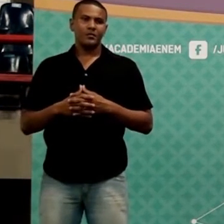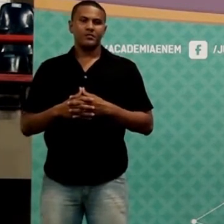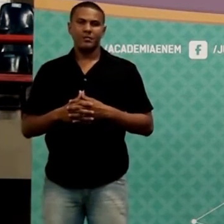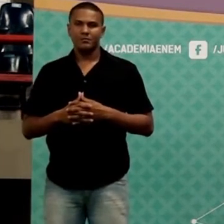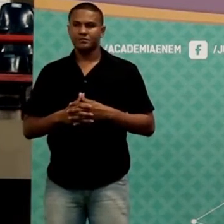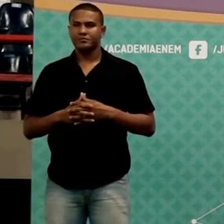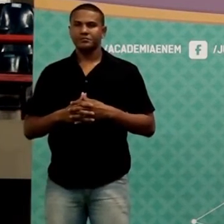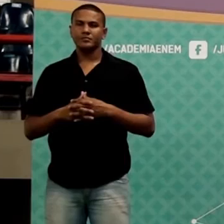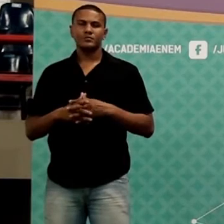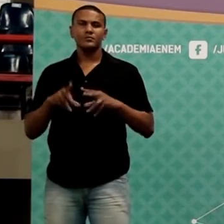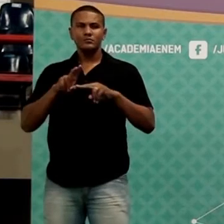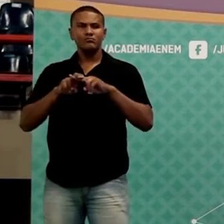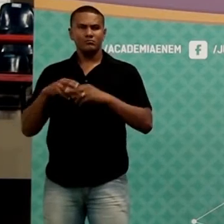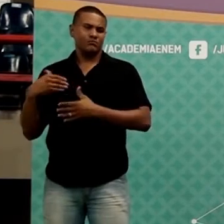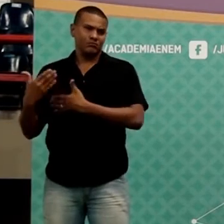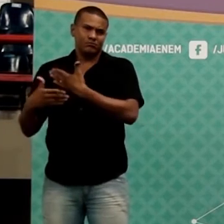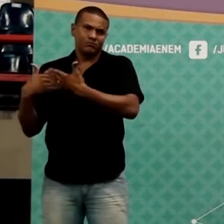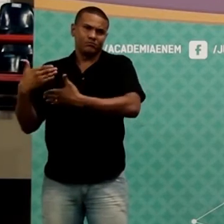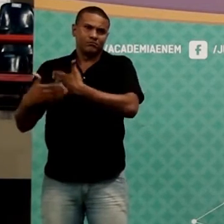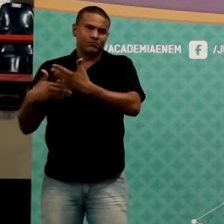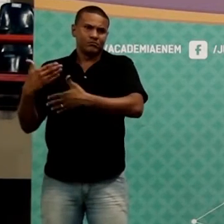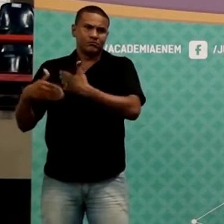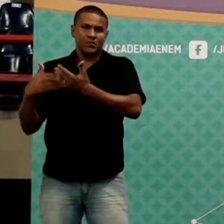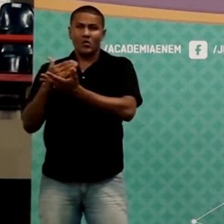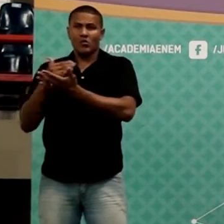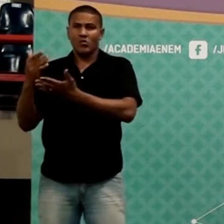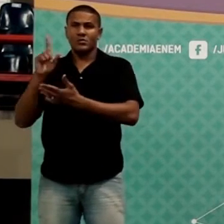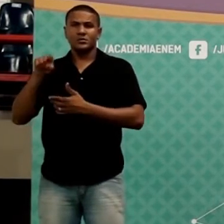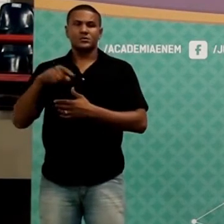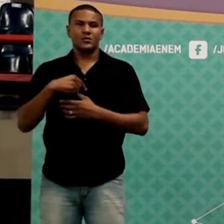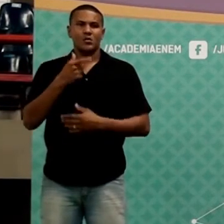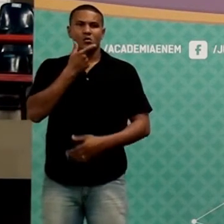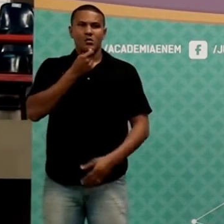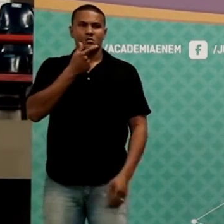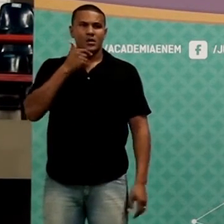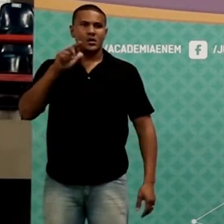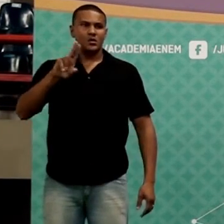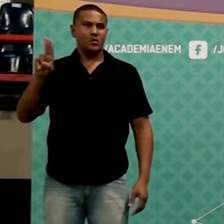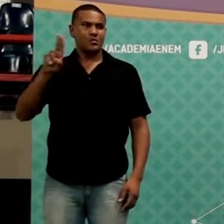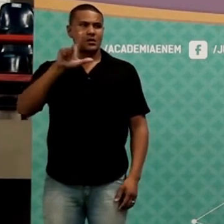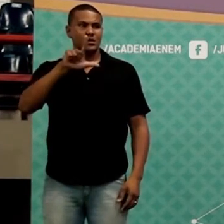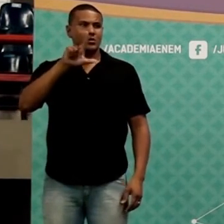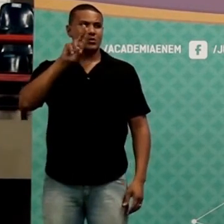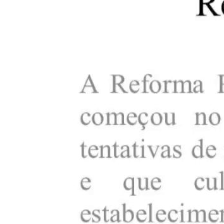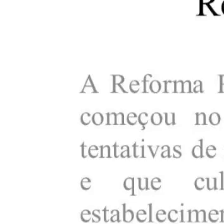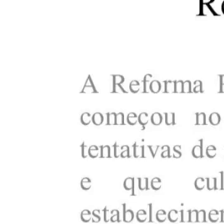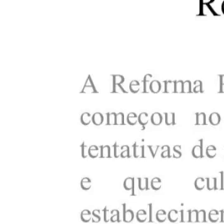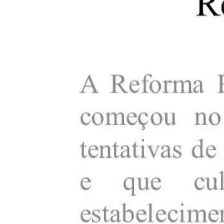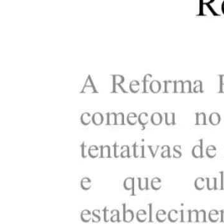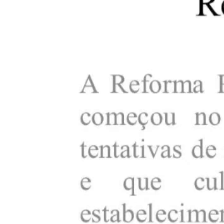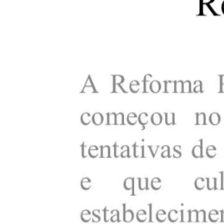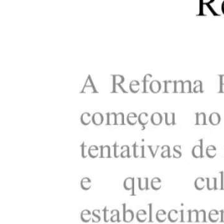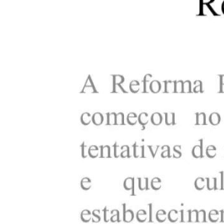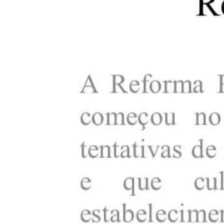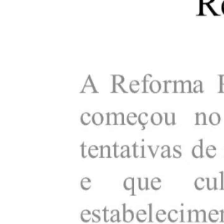reforma protestante, ela começou com o Lutero. Tá? Deixa eu só coisar aqui.